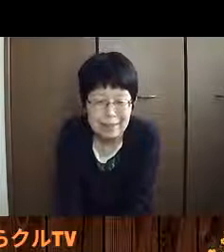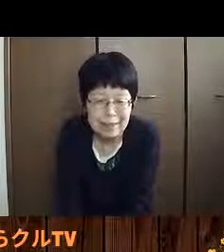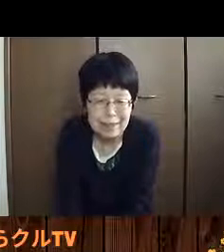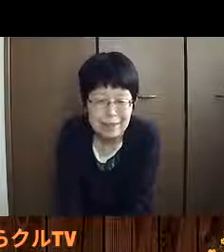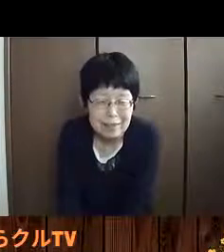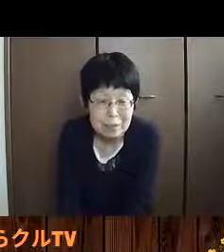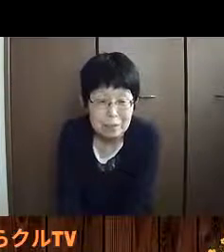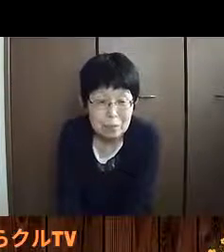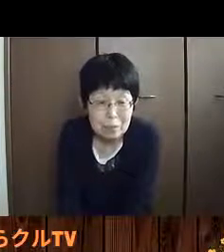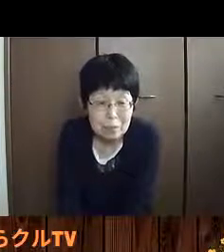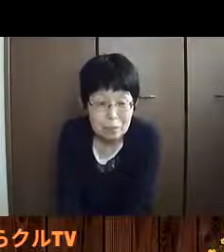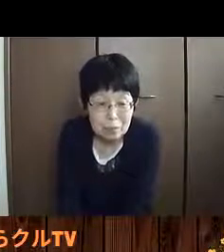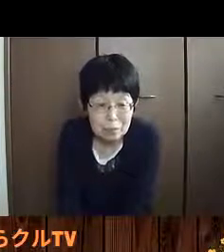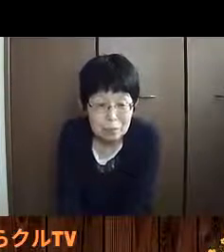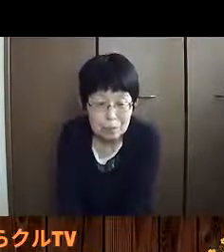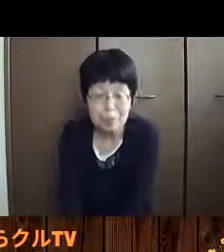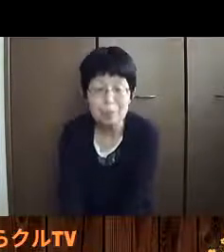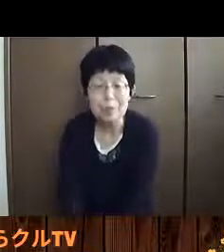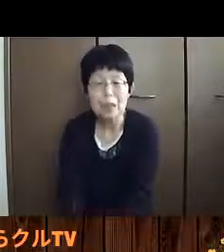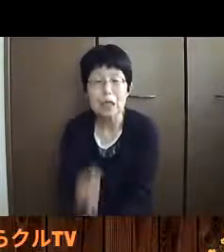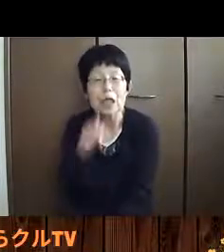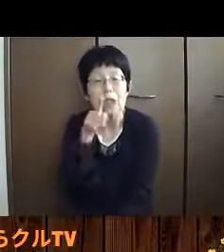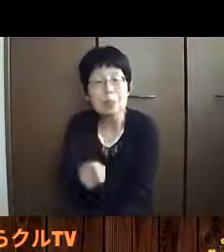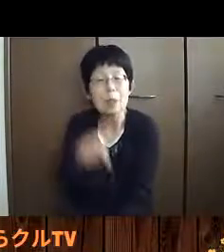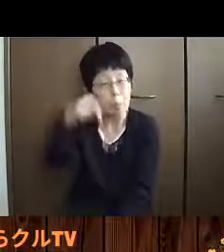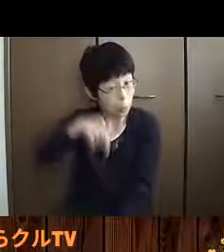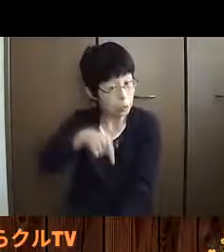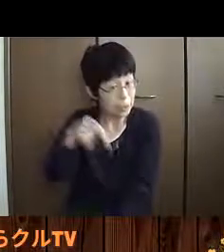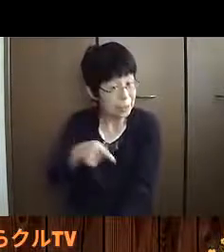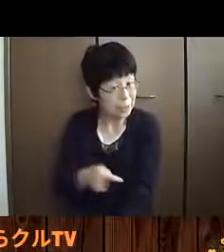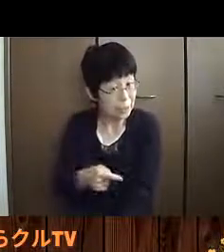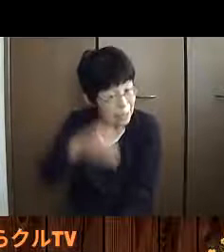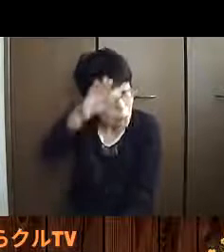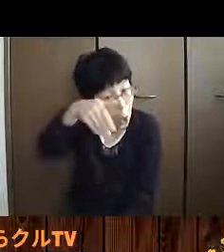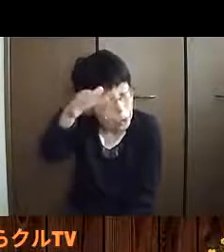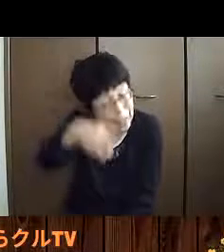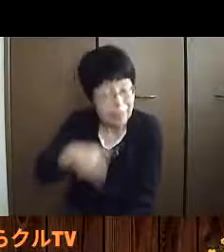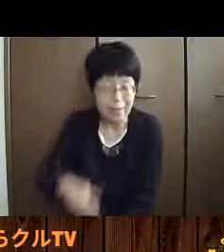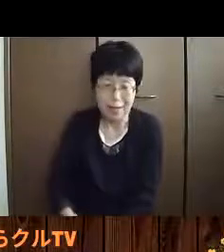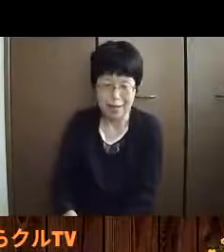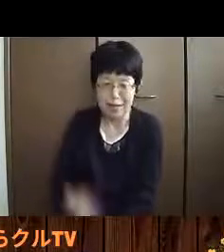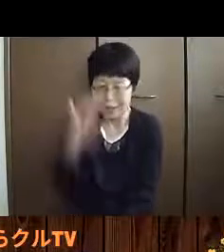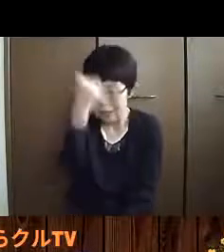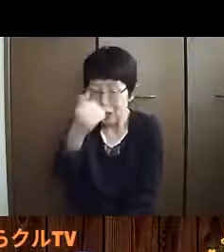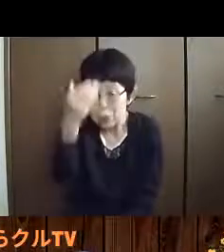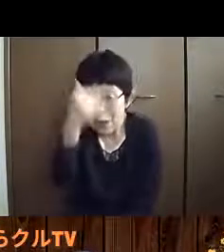ほら、君もこっちにおいでって言って誘われて、そして罠に引っかかるんですかね、これ